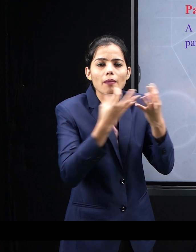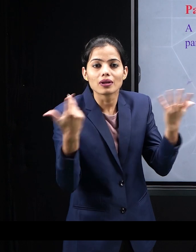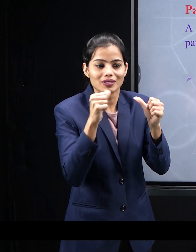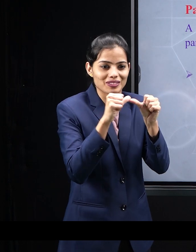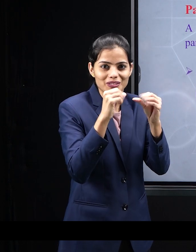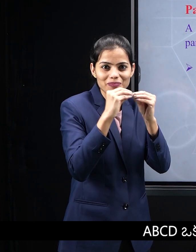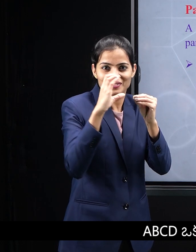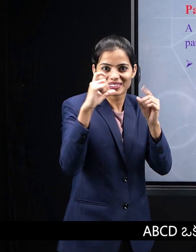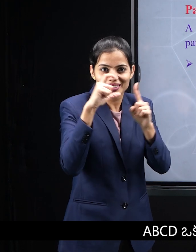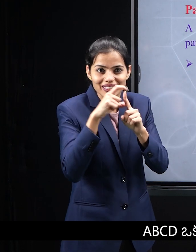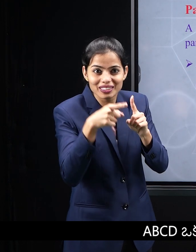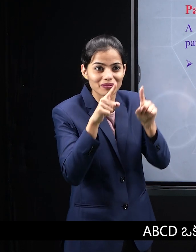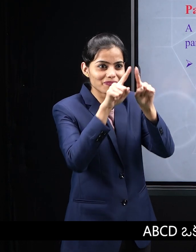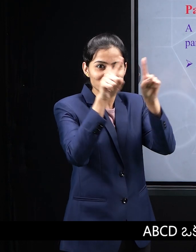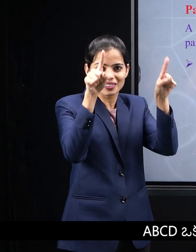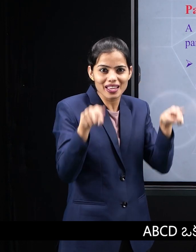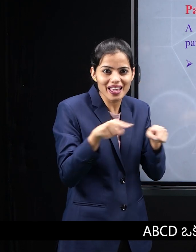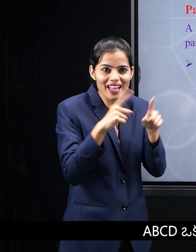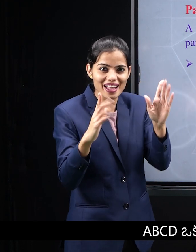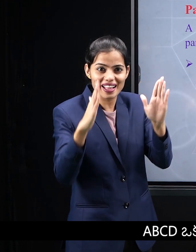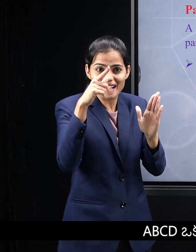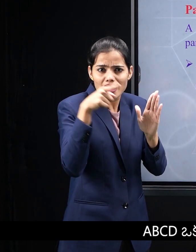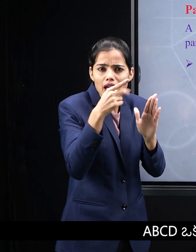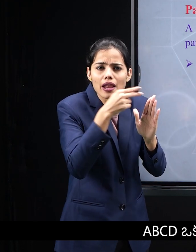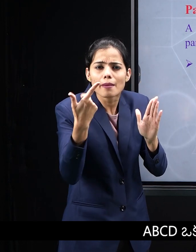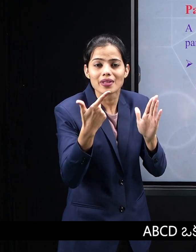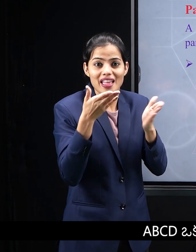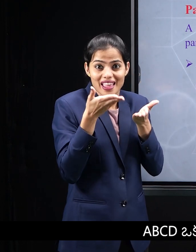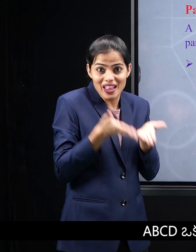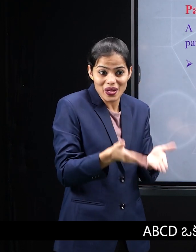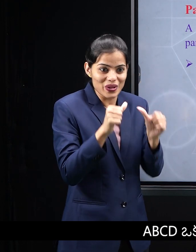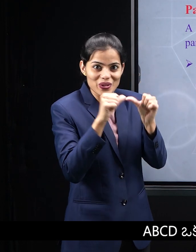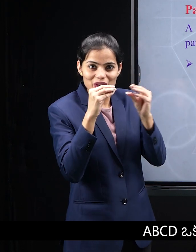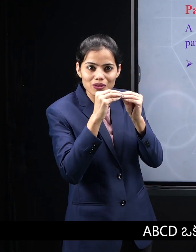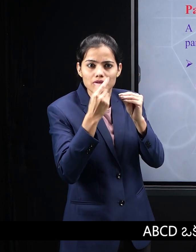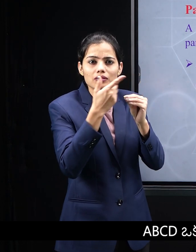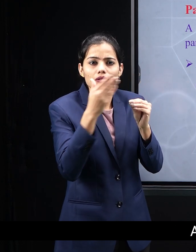చిత్రంలో ఏబిసిడి ఒక సమాంతర చతుర్భుజం. ఇక్కడ